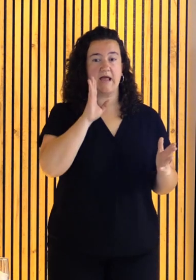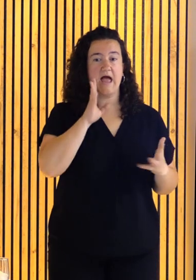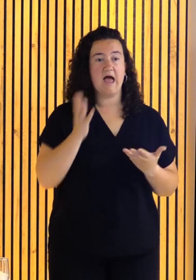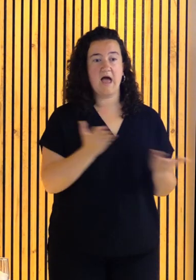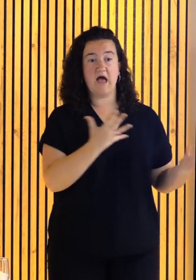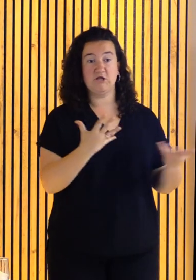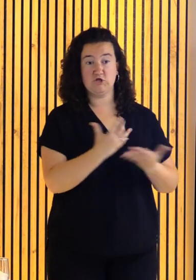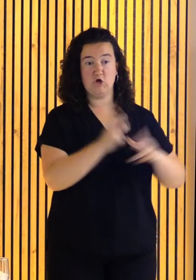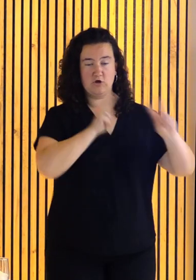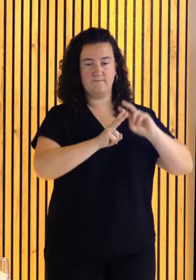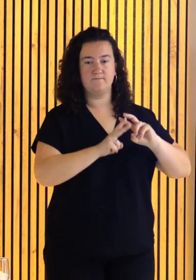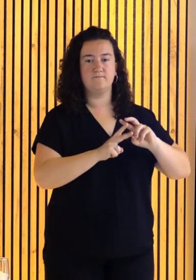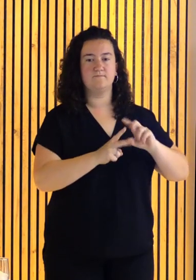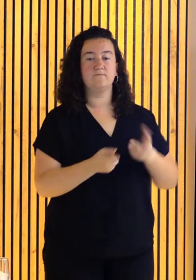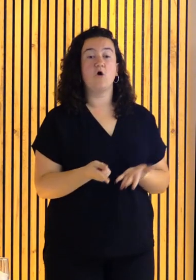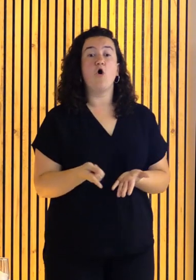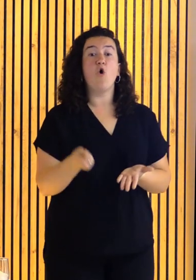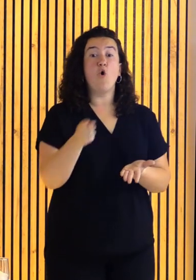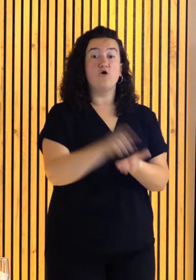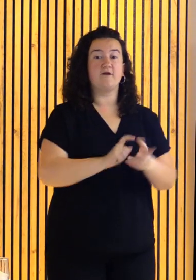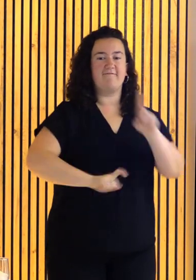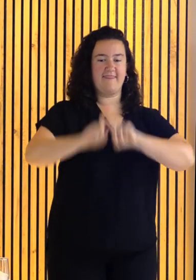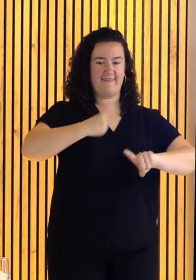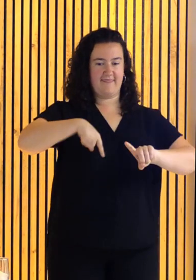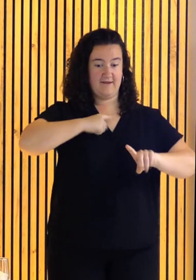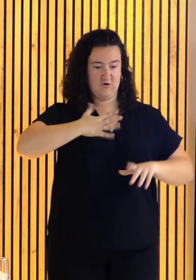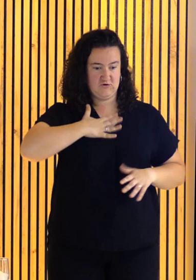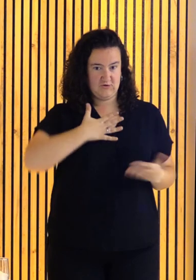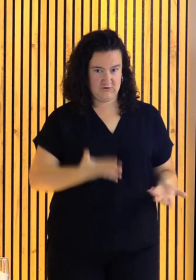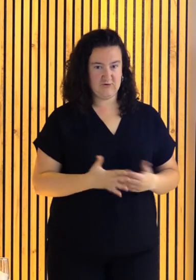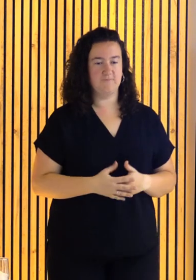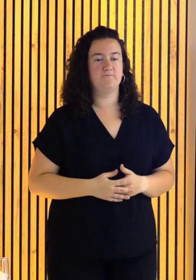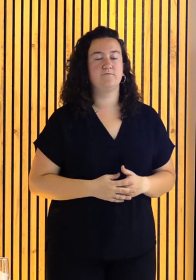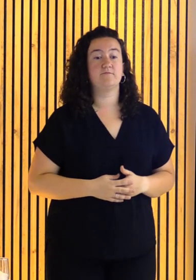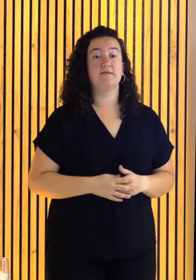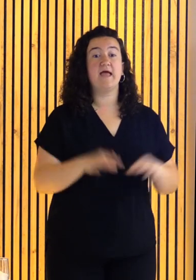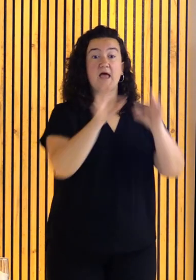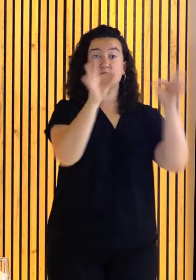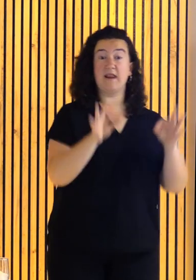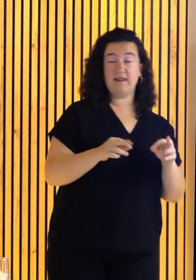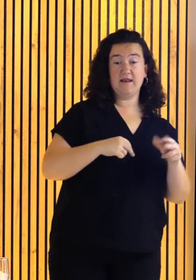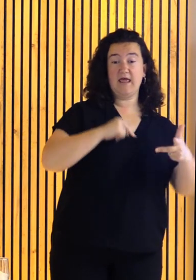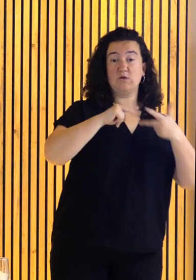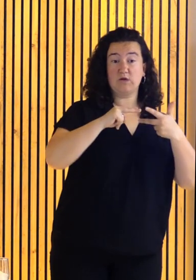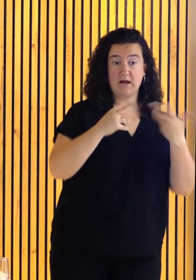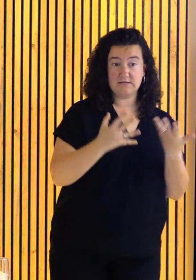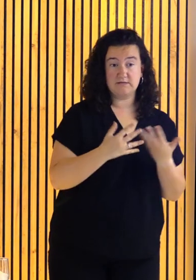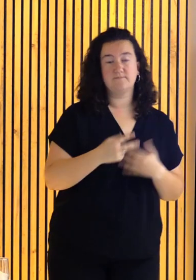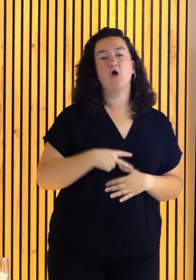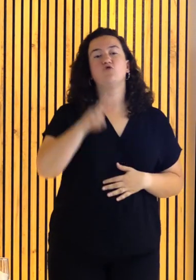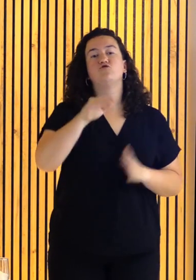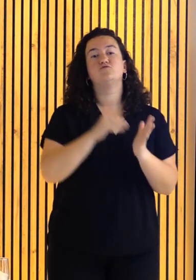atzera gurera etorrez, nahi nuke segitu Euskaren Euskarazek 2019an